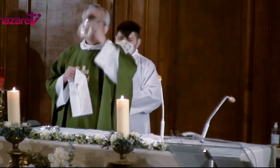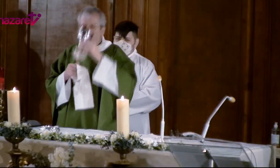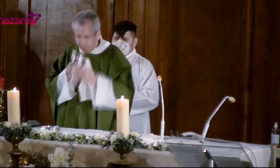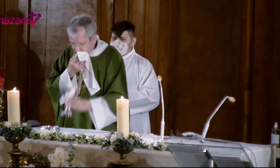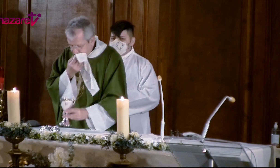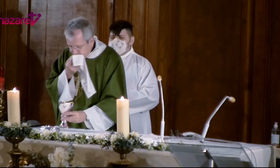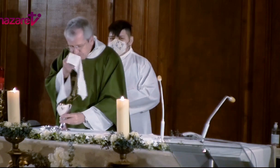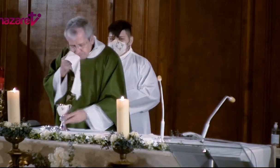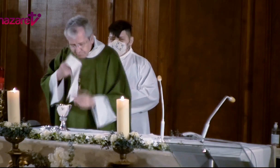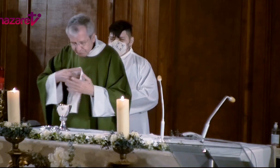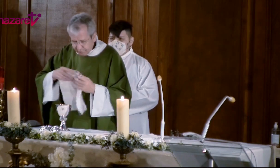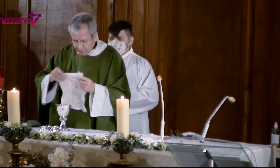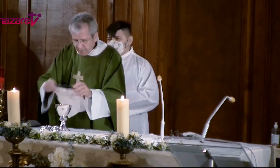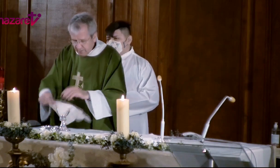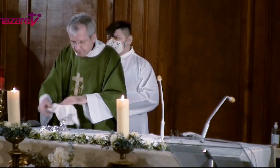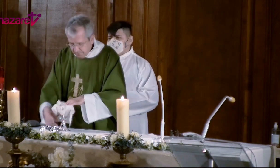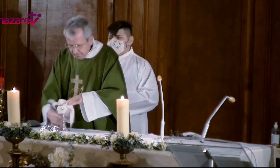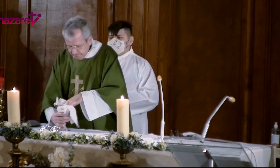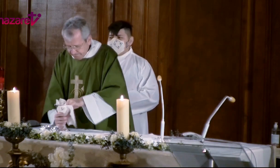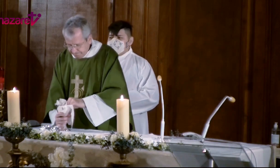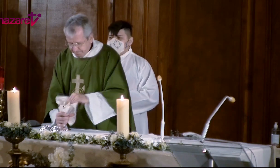de esa sangre una gotita